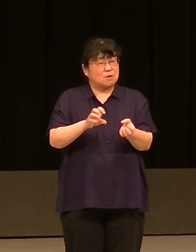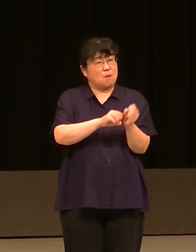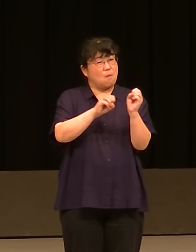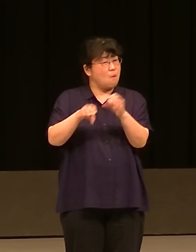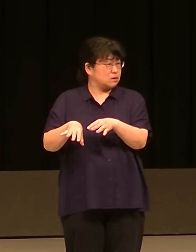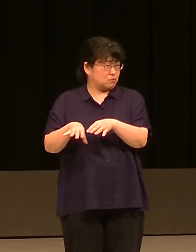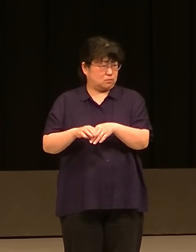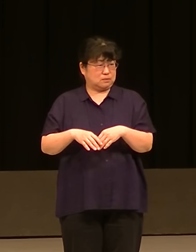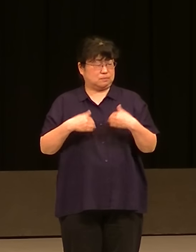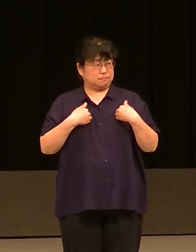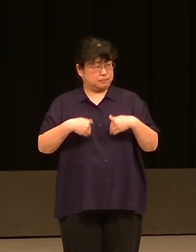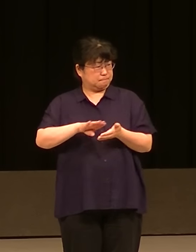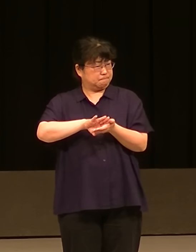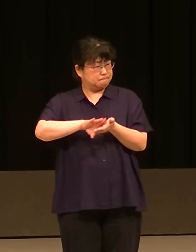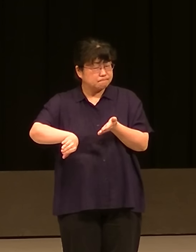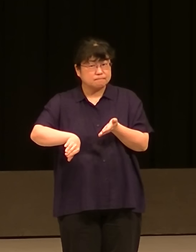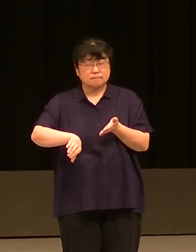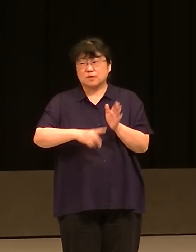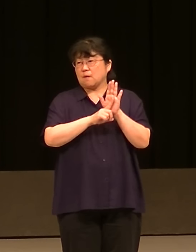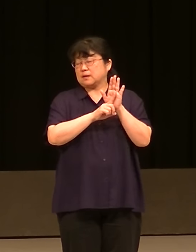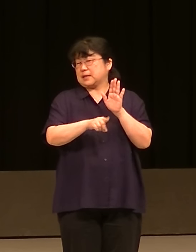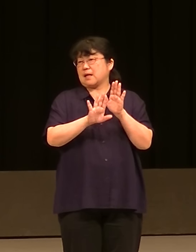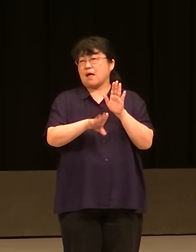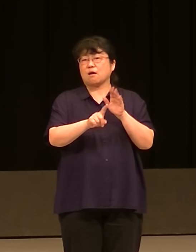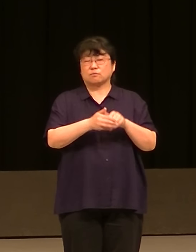ているということになります。